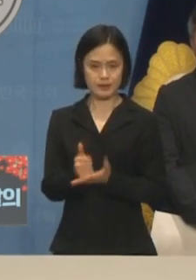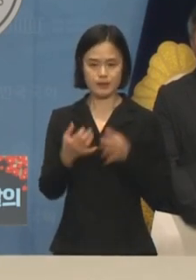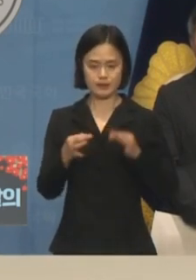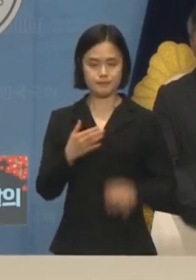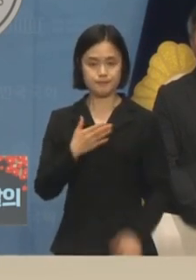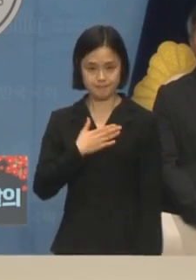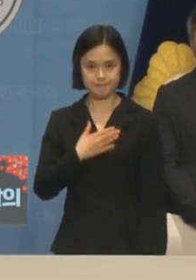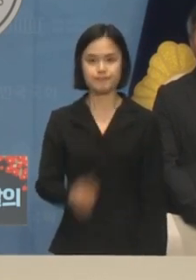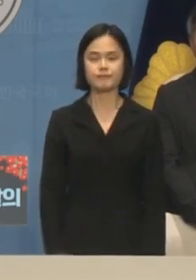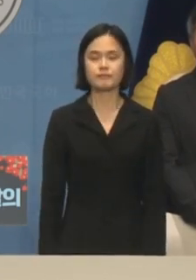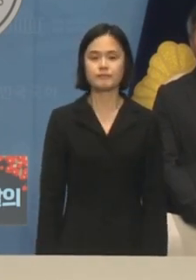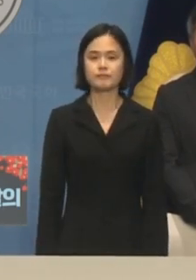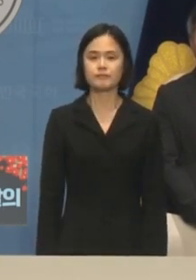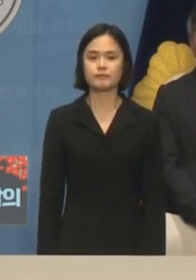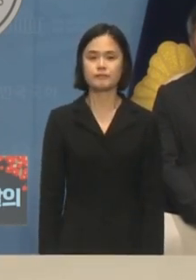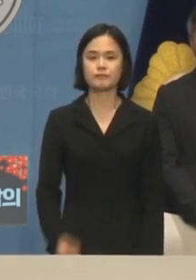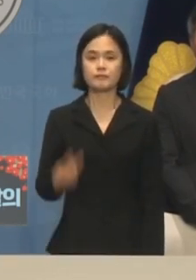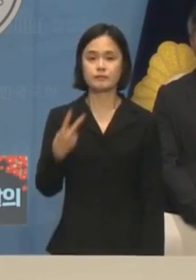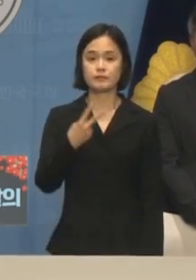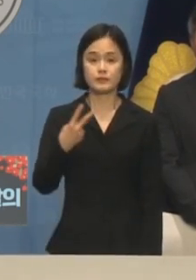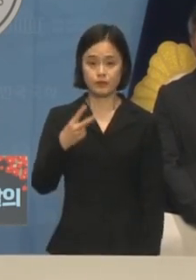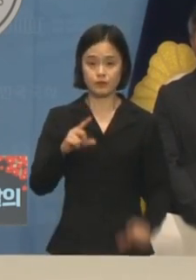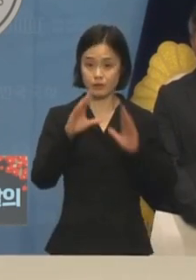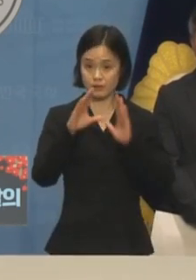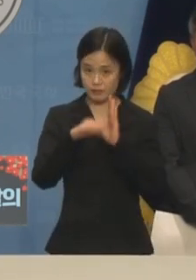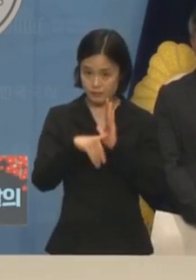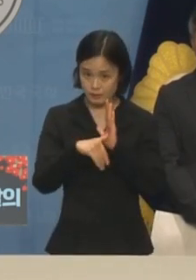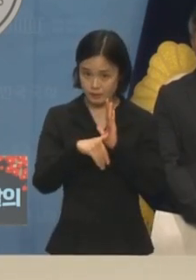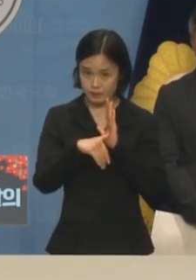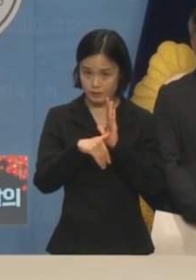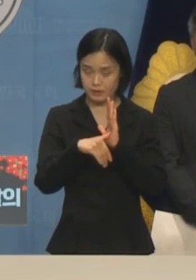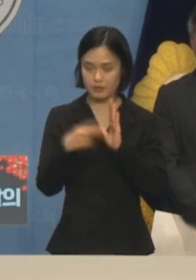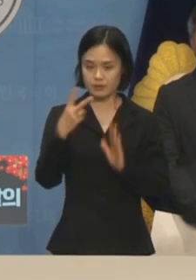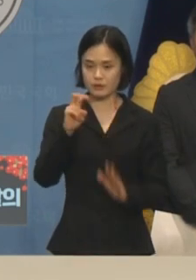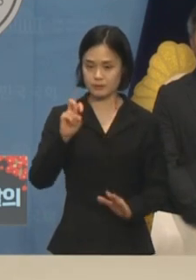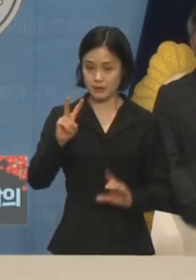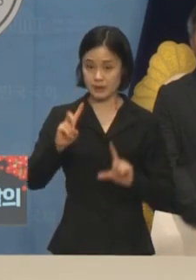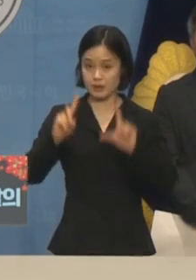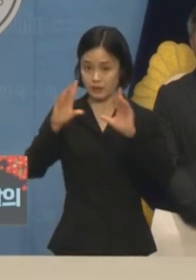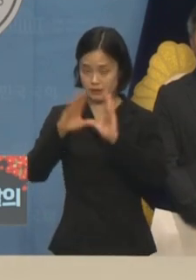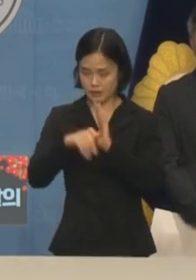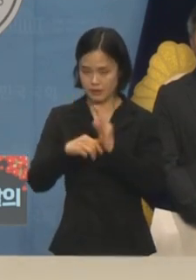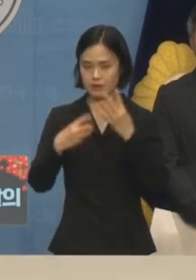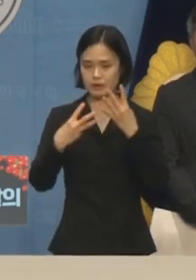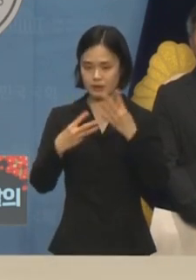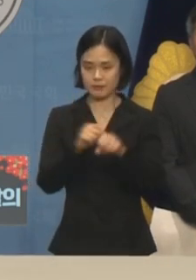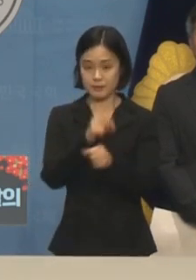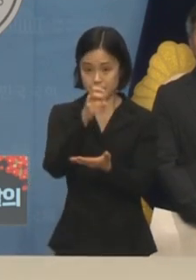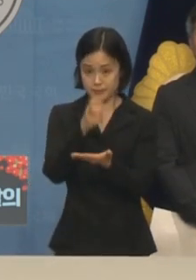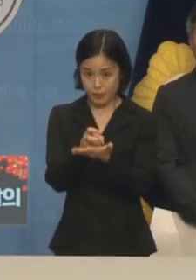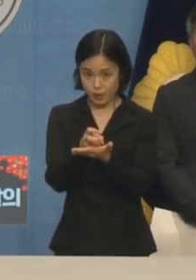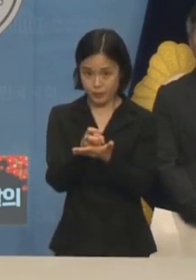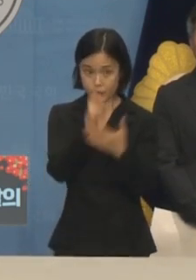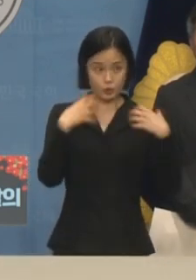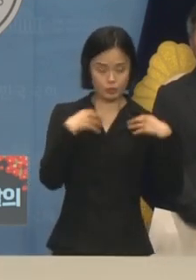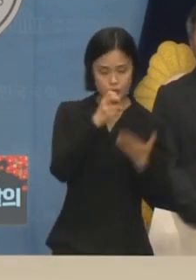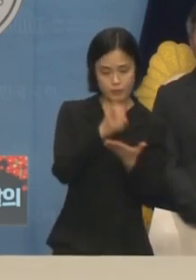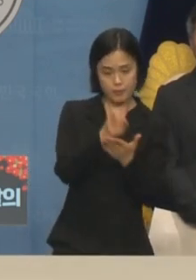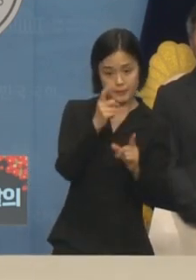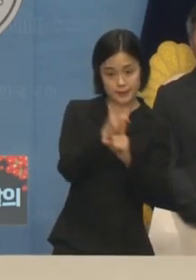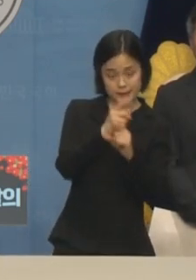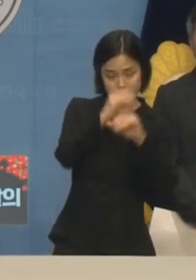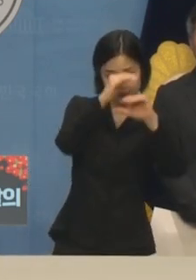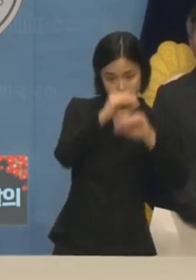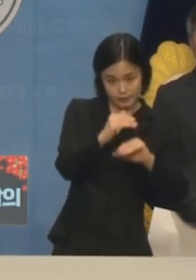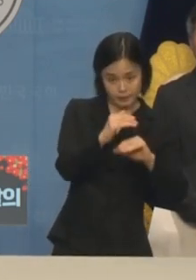지난 2000년도 4.3 특별법 제정과 2021년 4.3 특별법 전부 개정안에 대한민국